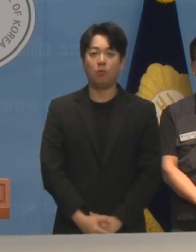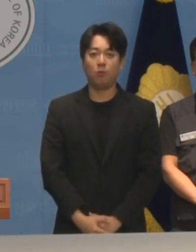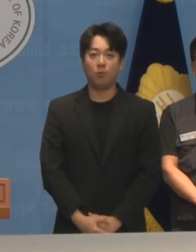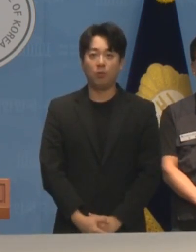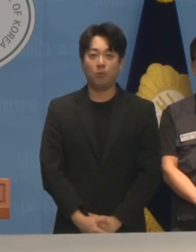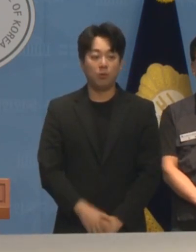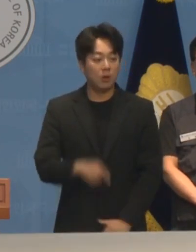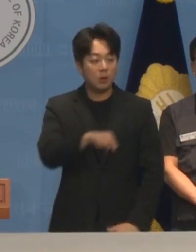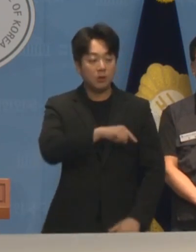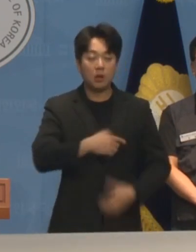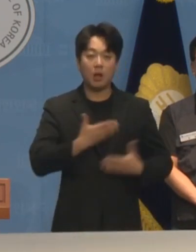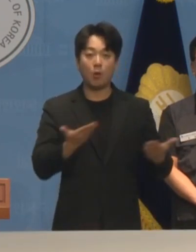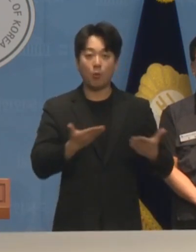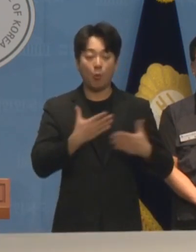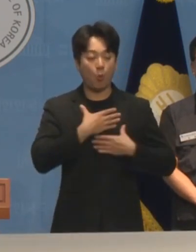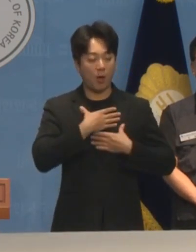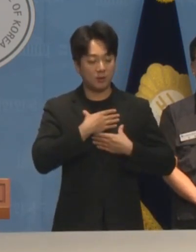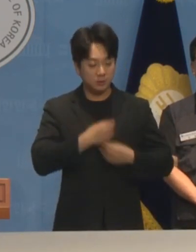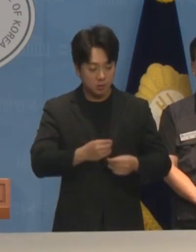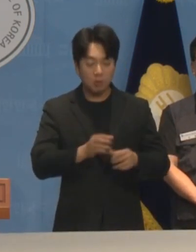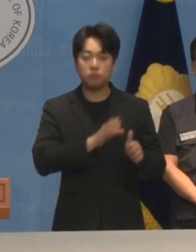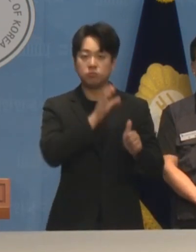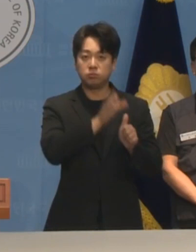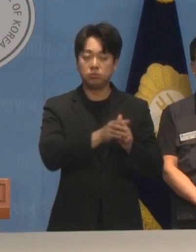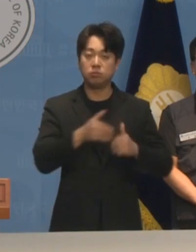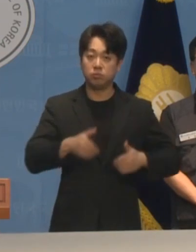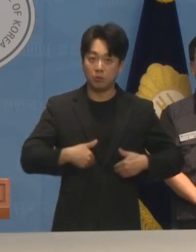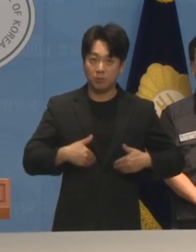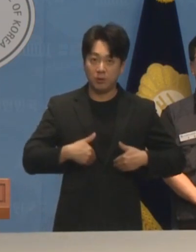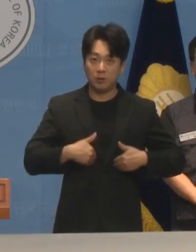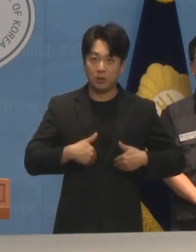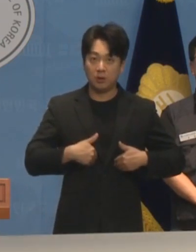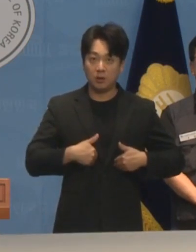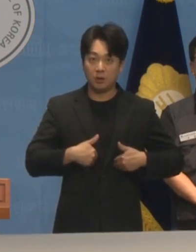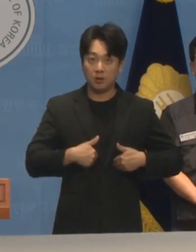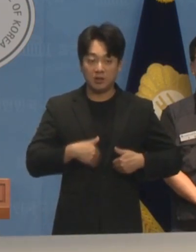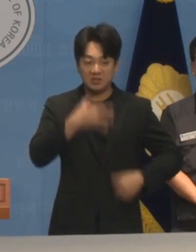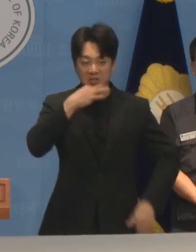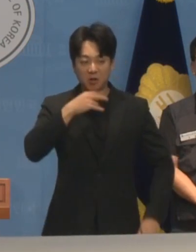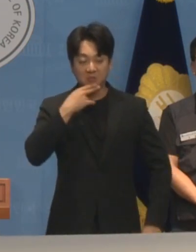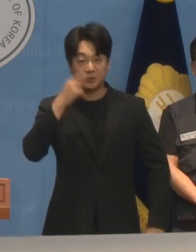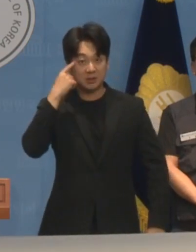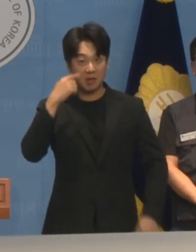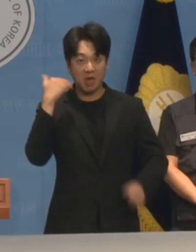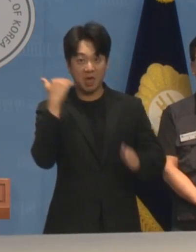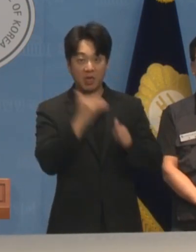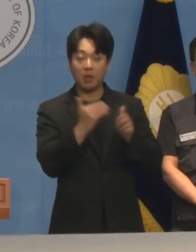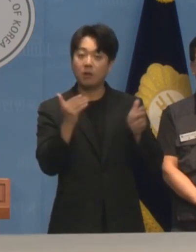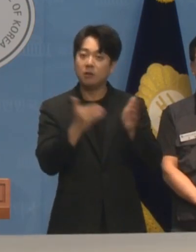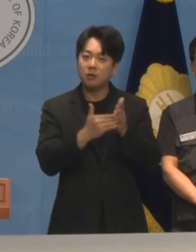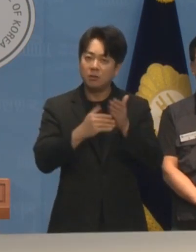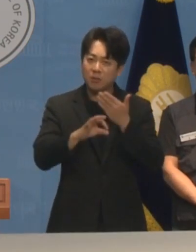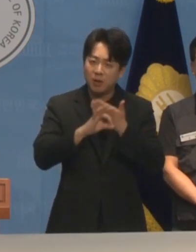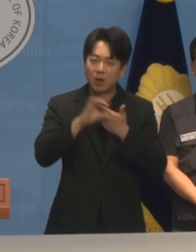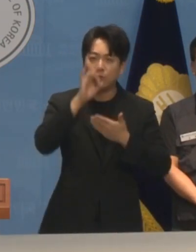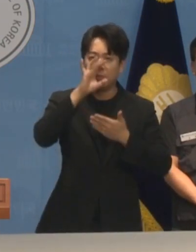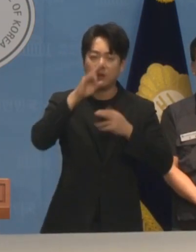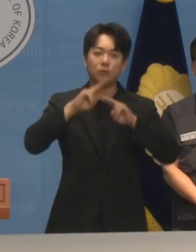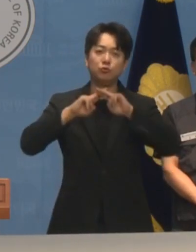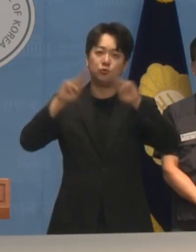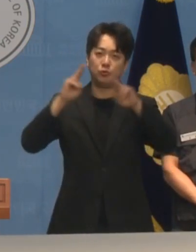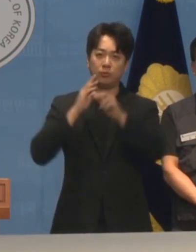총고용을 보장해야 합니다. 달면 삼키고 쓰면 내뱉는 방식의 정리해고는 지금 당장 철회되어야